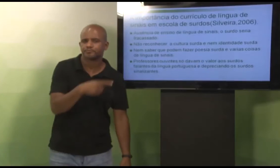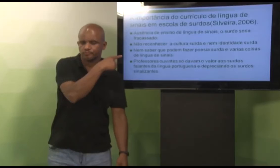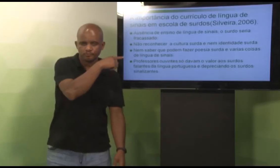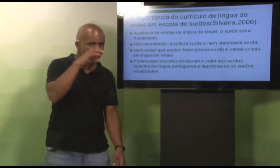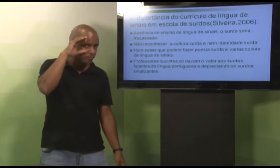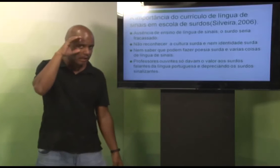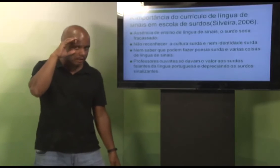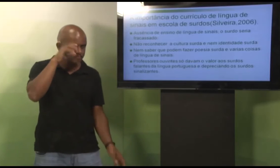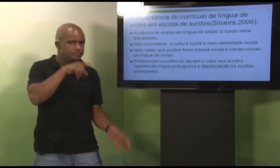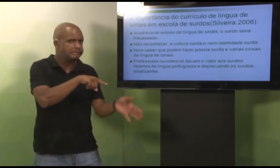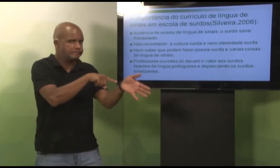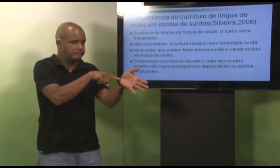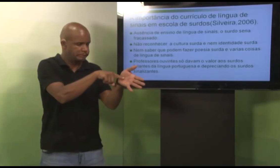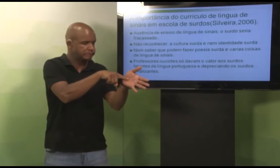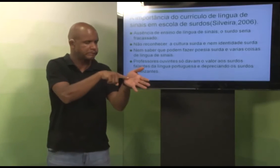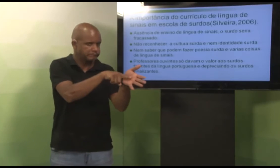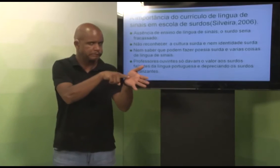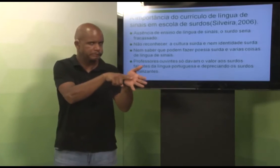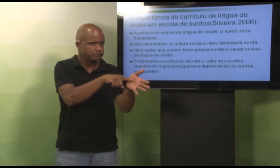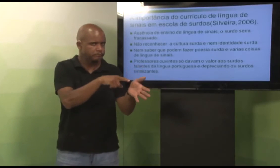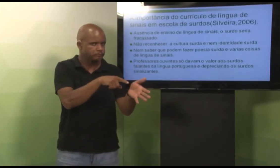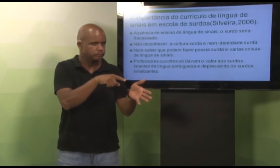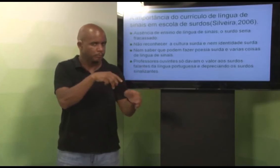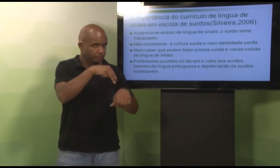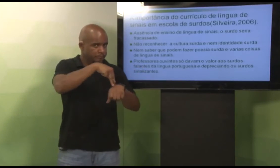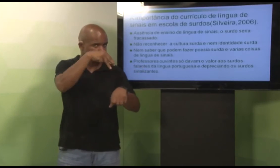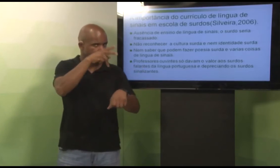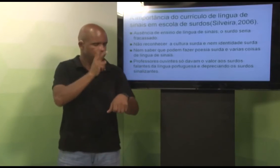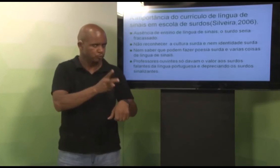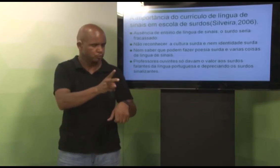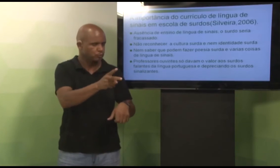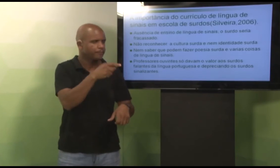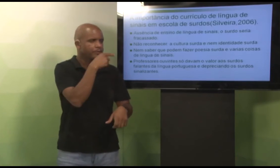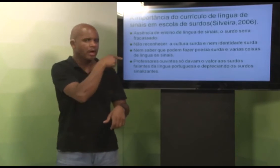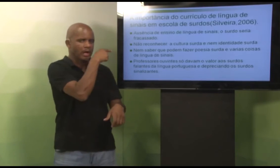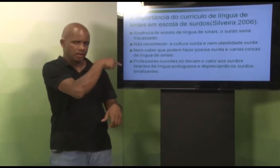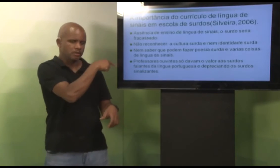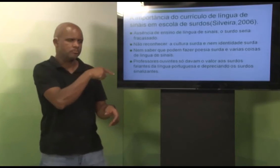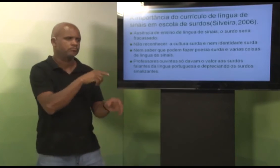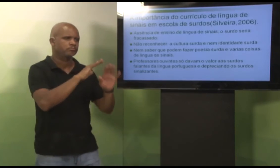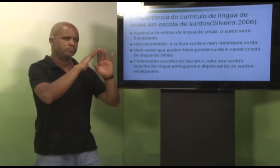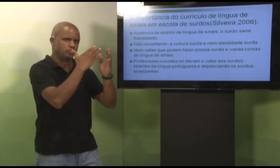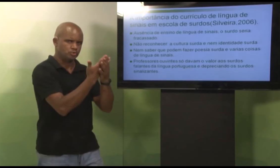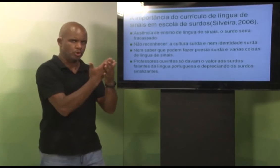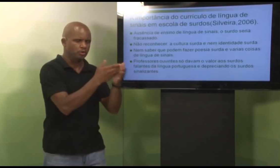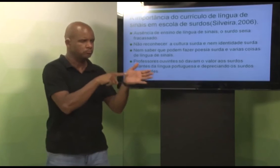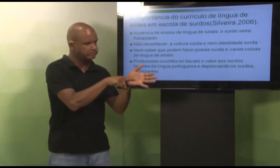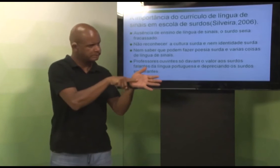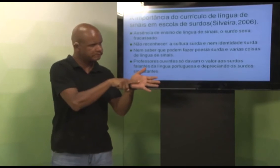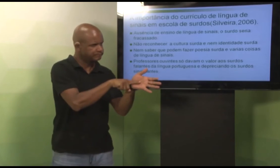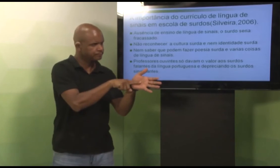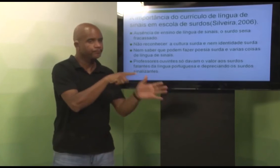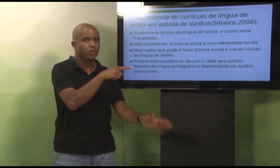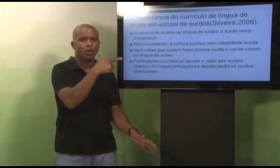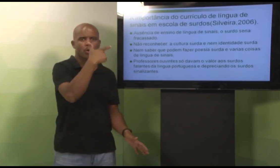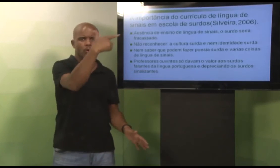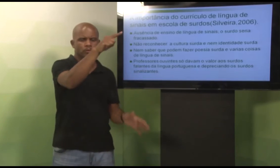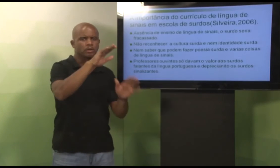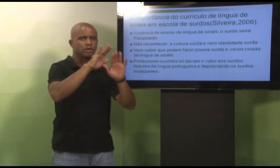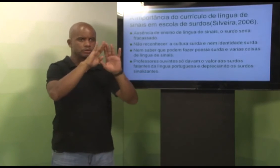coletas, e isso é uma prática discursiva. Ainda de acordo com essa pesquisadora, em seu